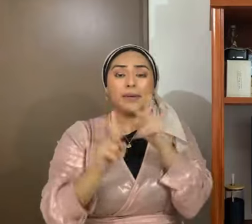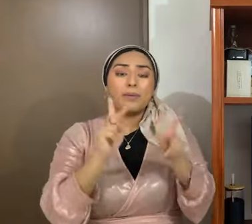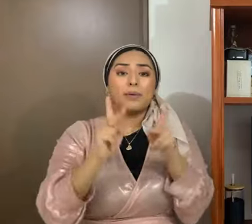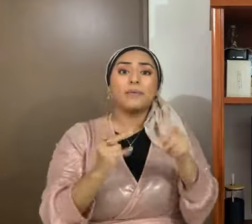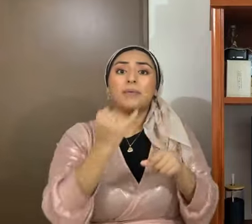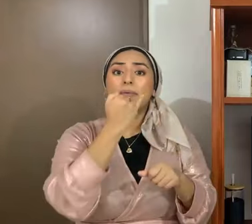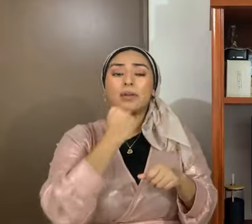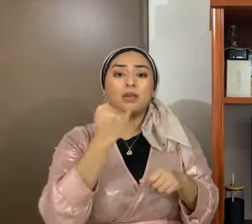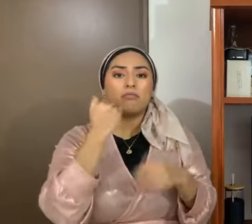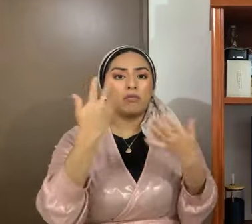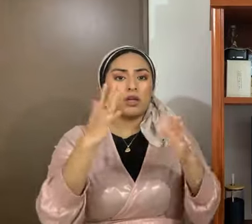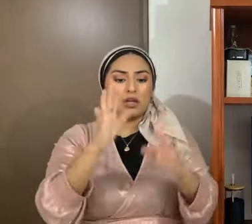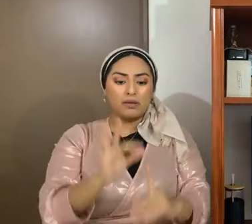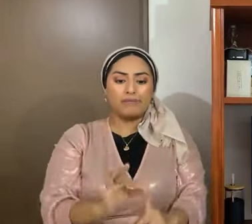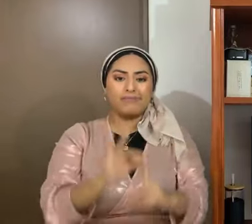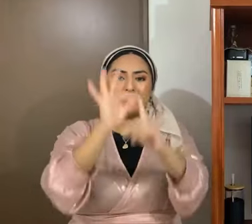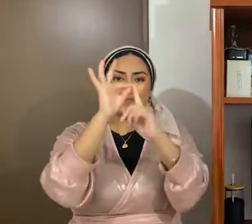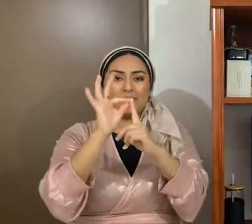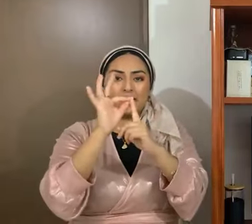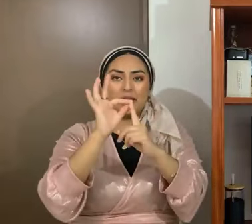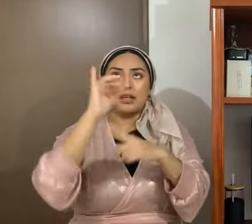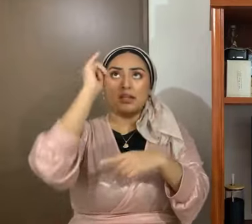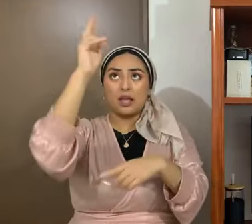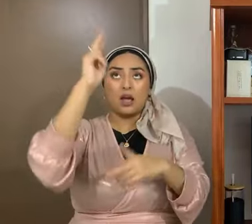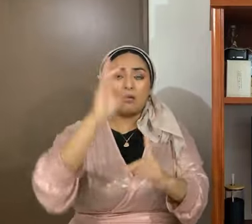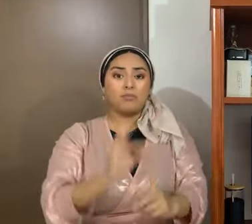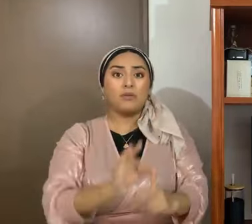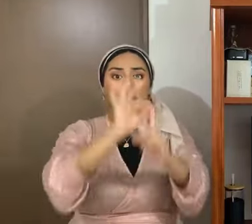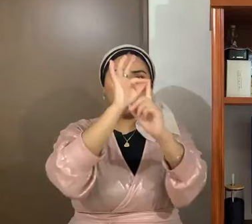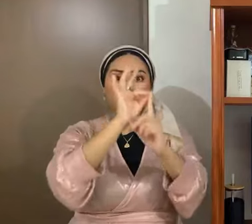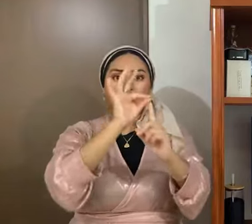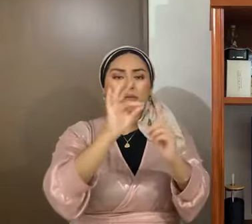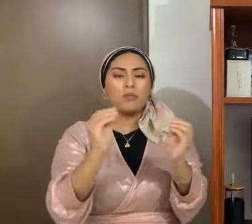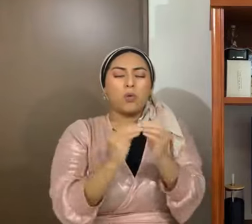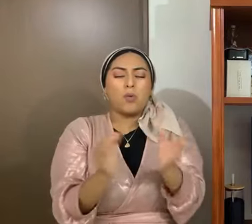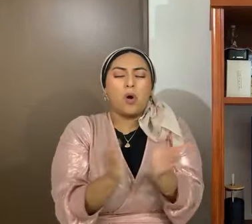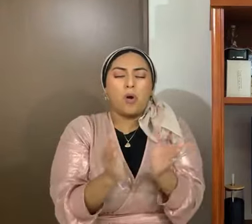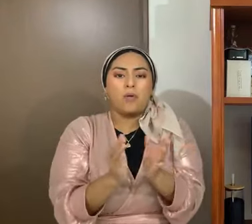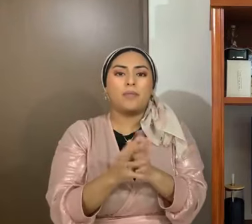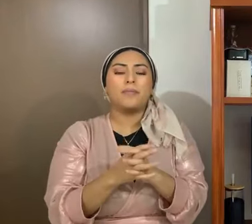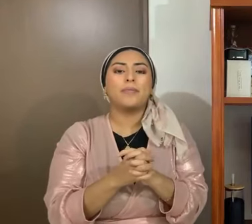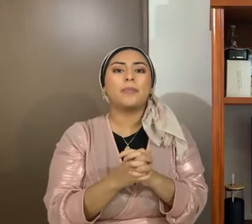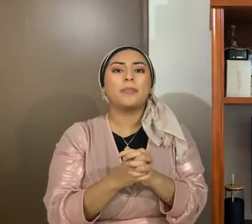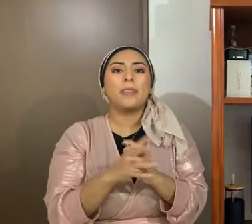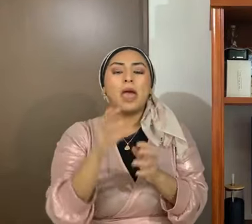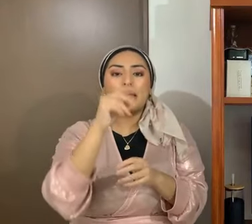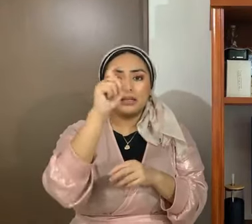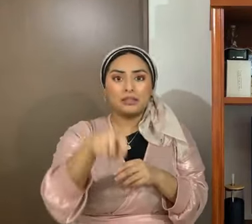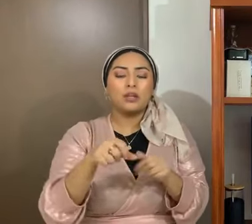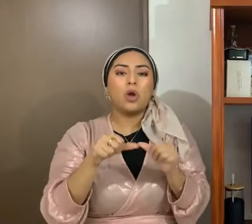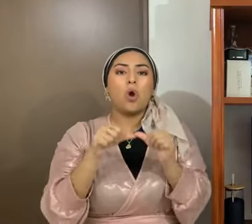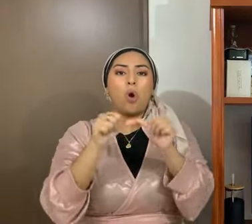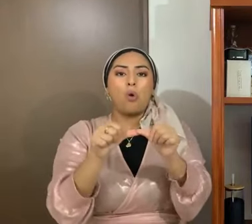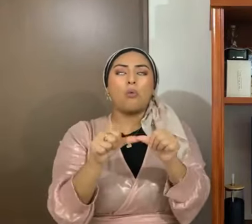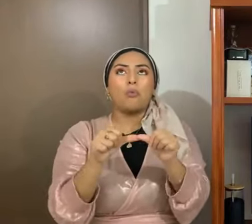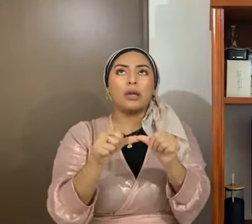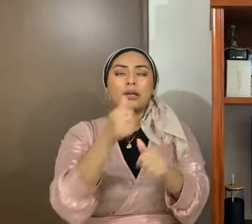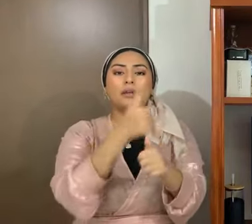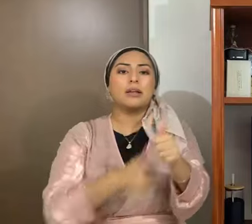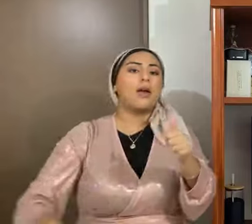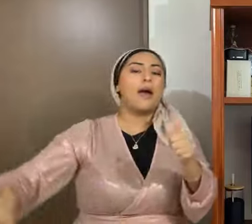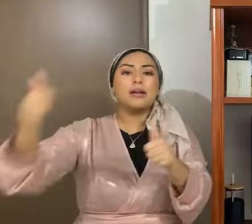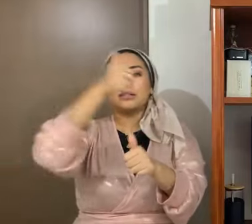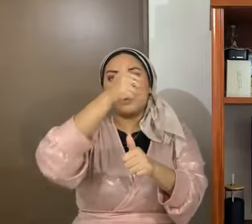Israel, ha sido escogido como heredad de Yahweh por ser el pueblo más pequeño, y tiene que estar siempre